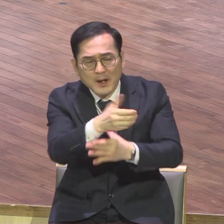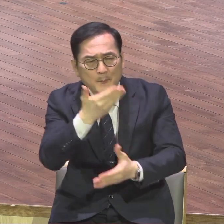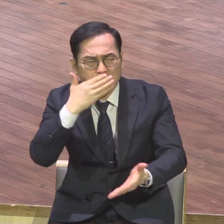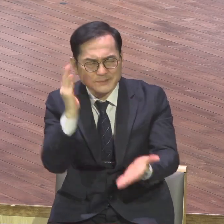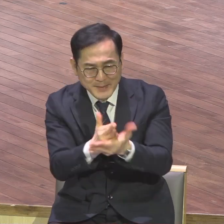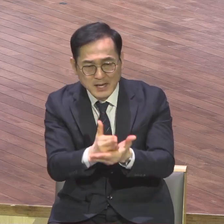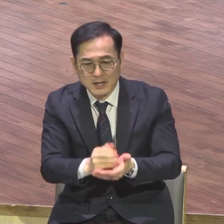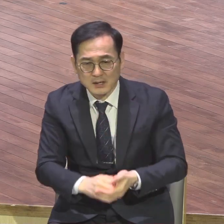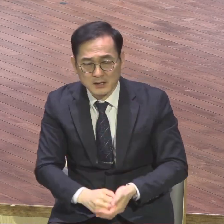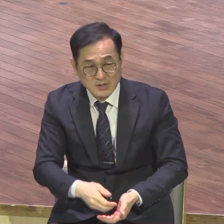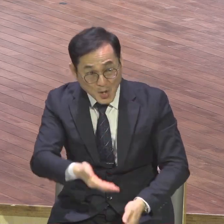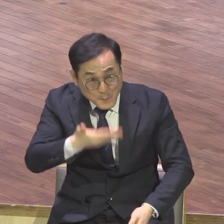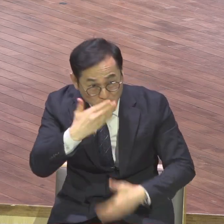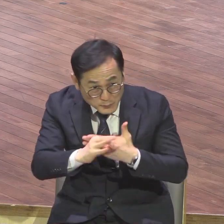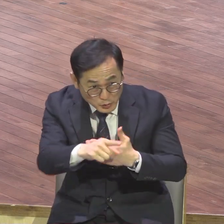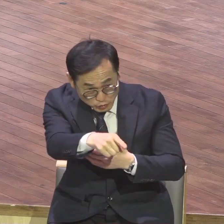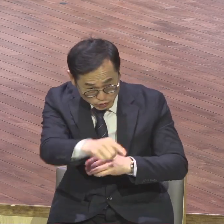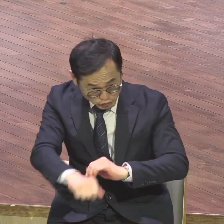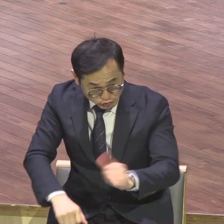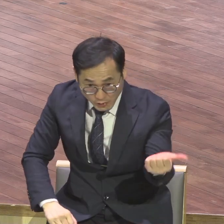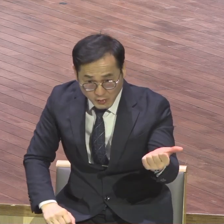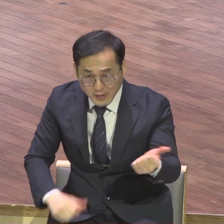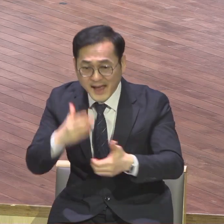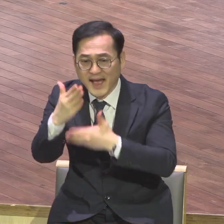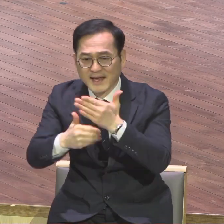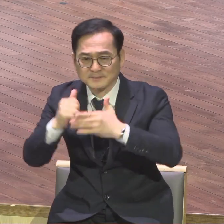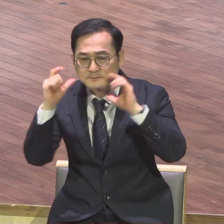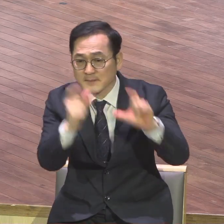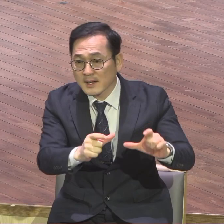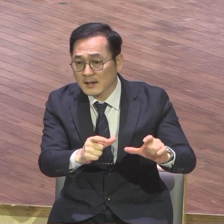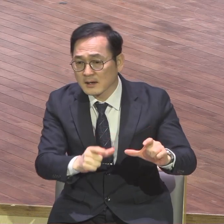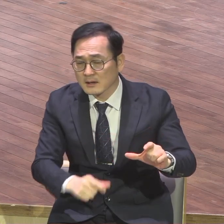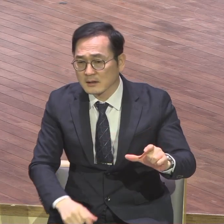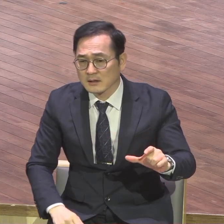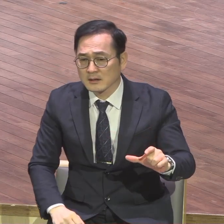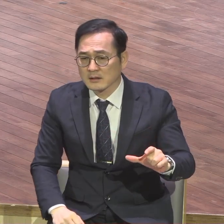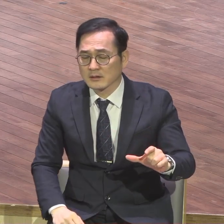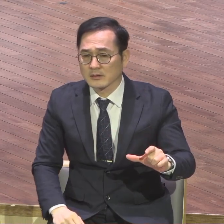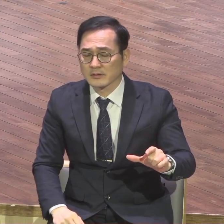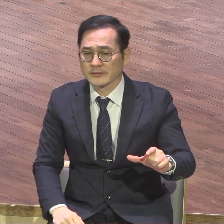날에는 반드시 죽으리라. 하나님 말씀하셨는데, 그런데